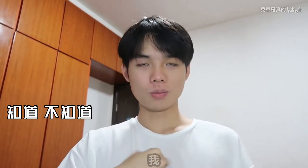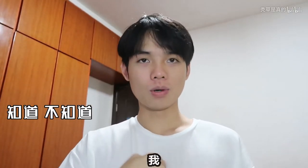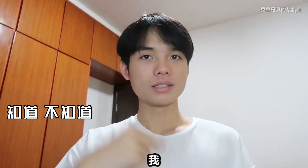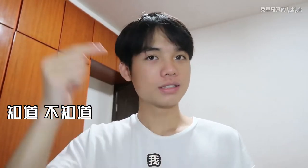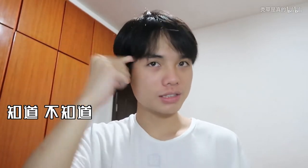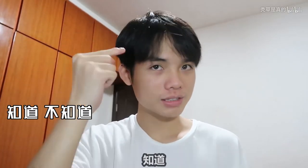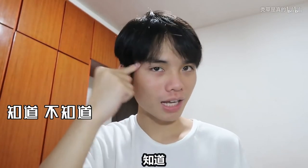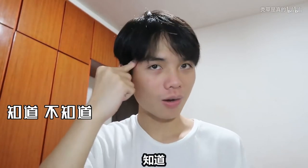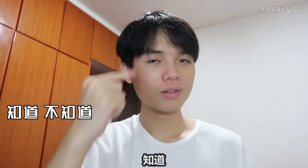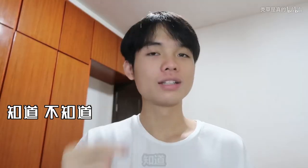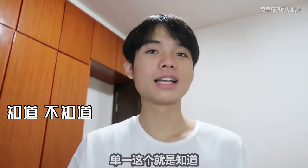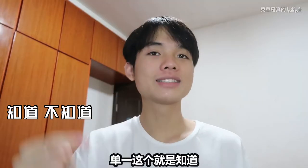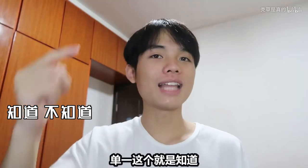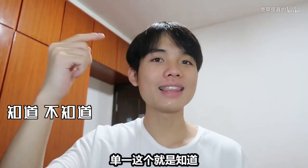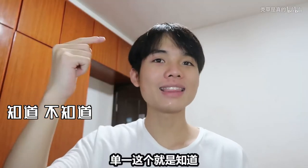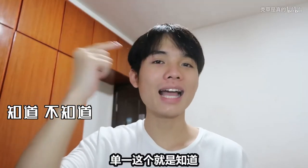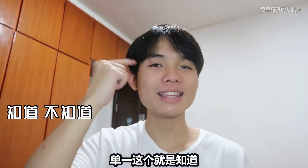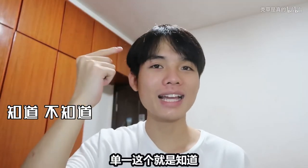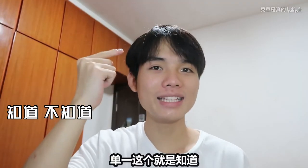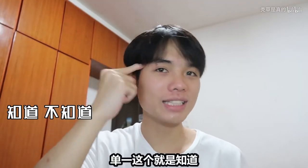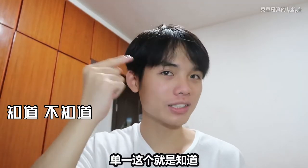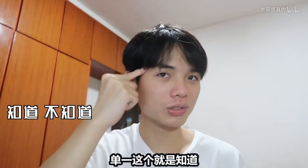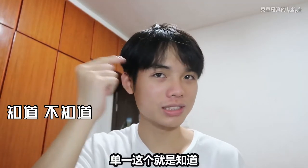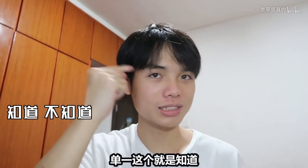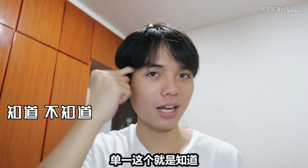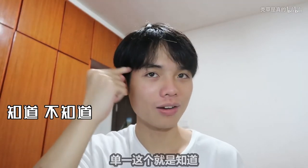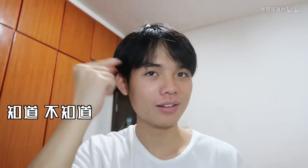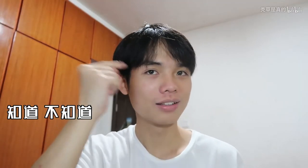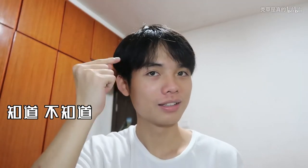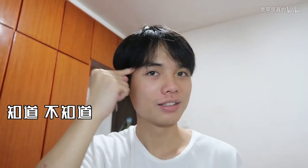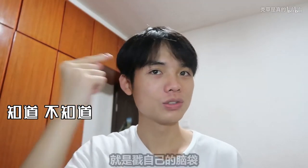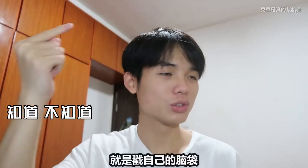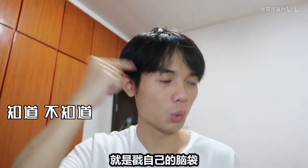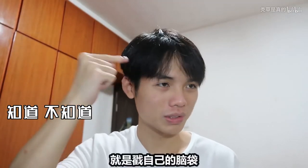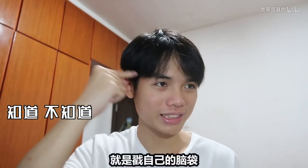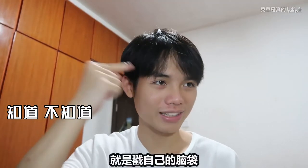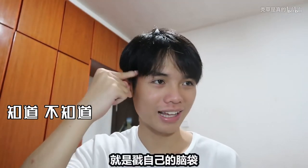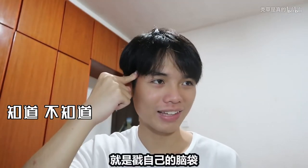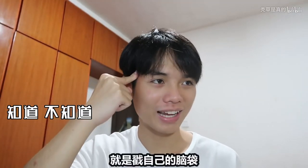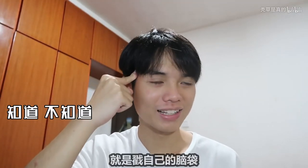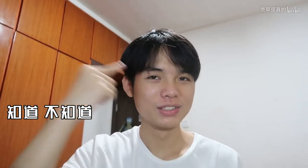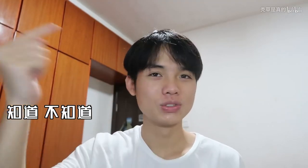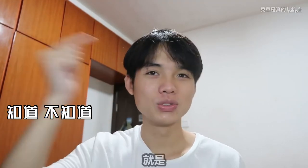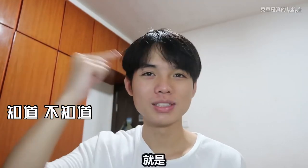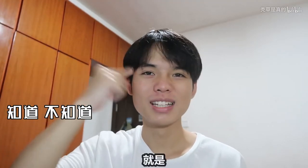我知道，那单一这个就是知道，就是戳自己的脑袋，就是。